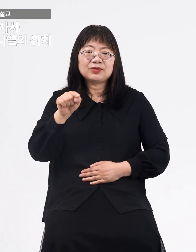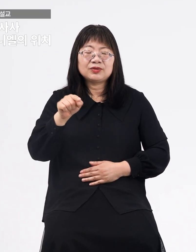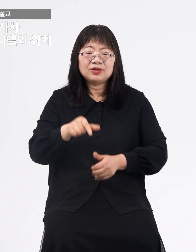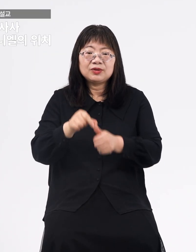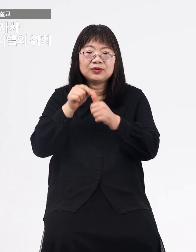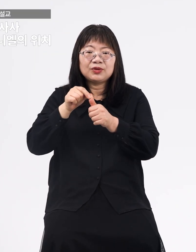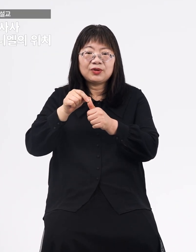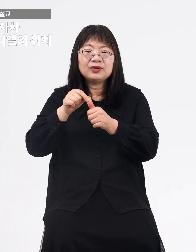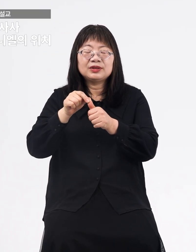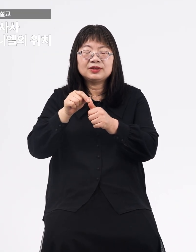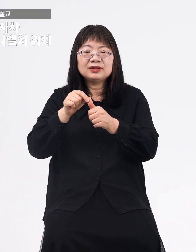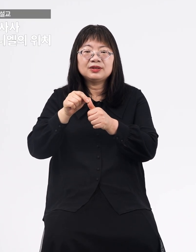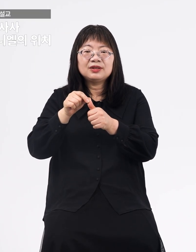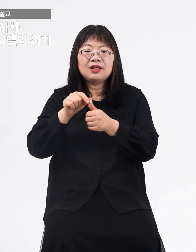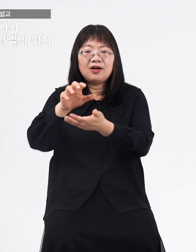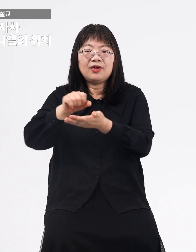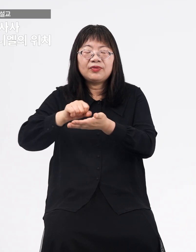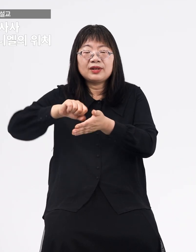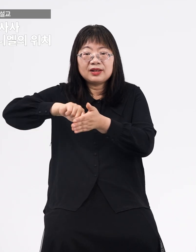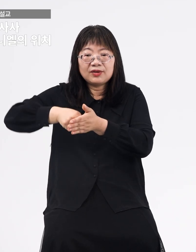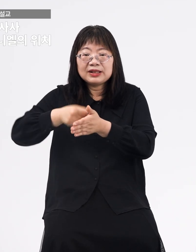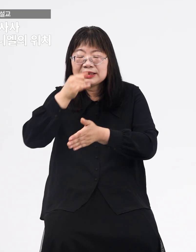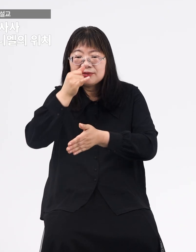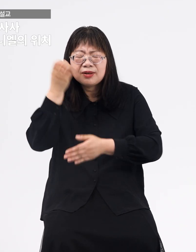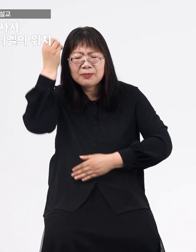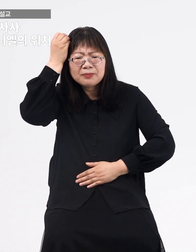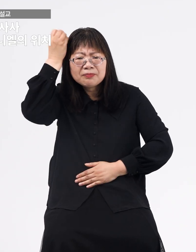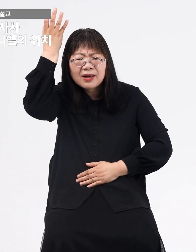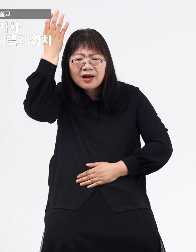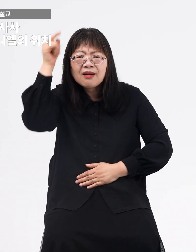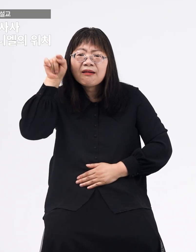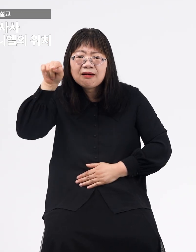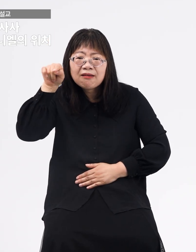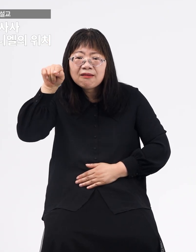구원의 열쇠가 되지만 망각은